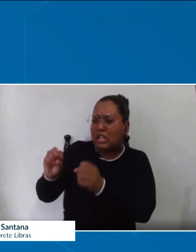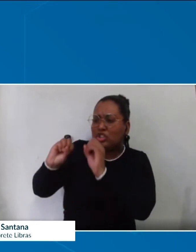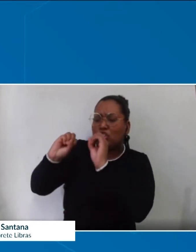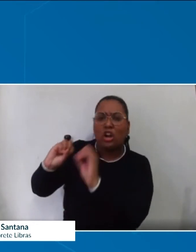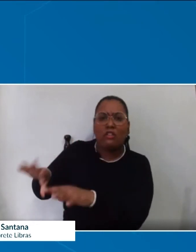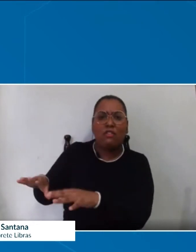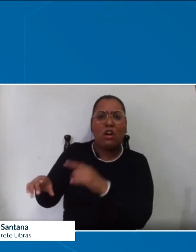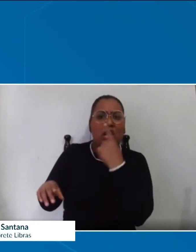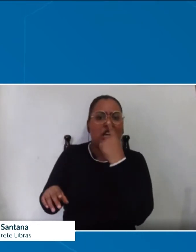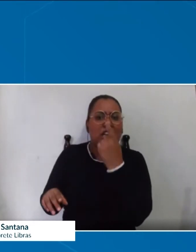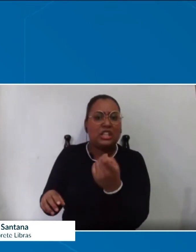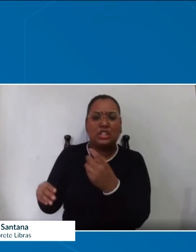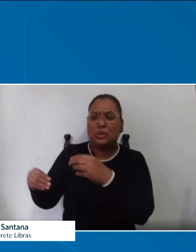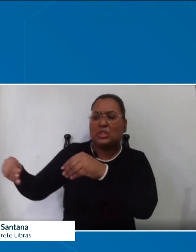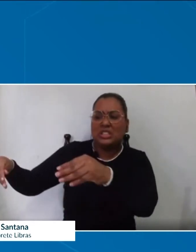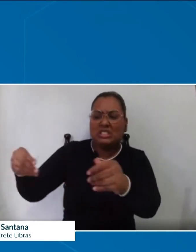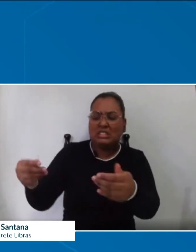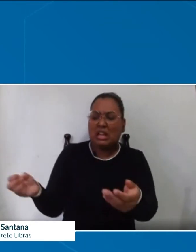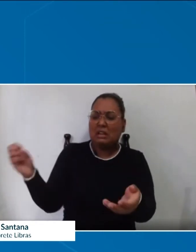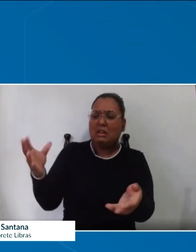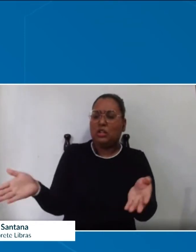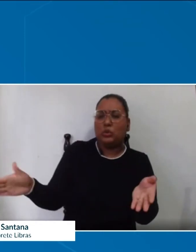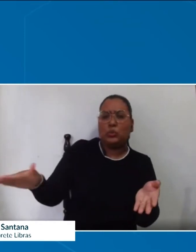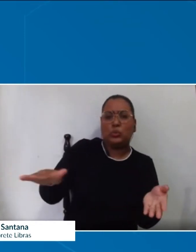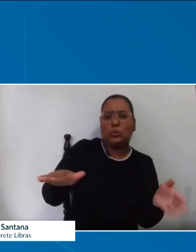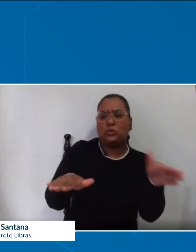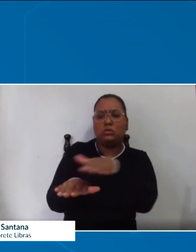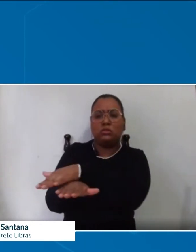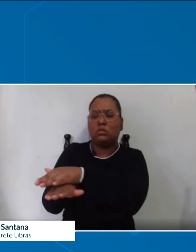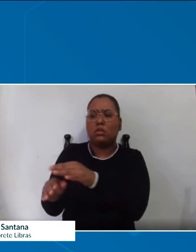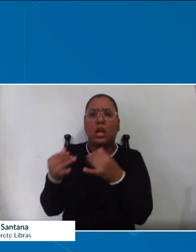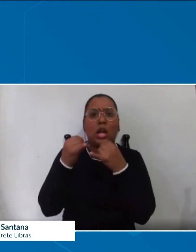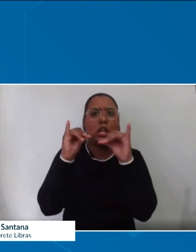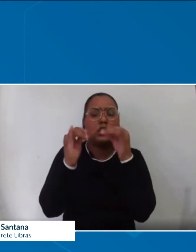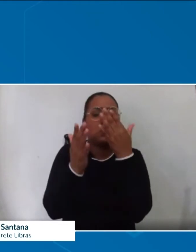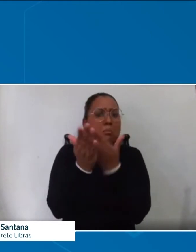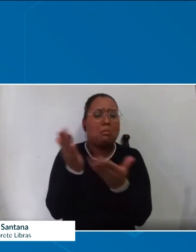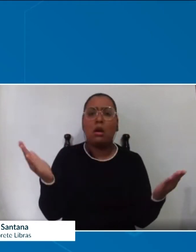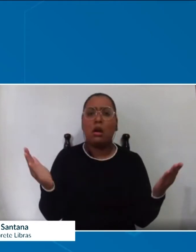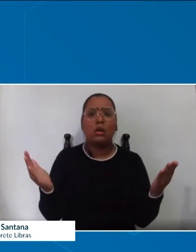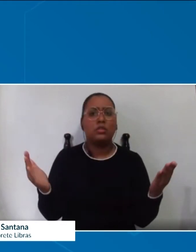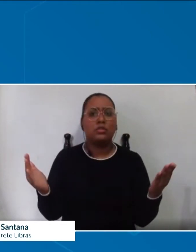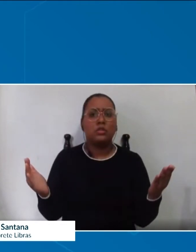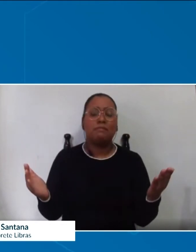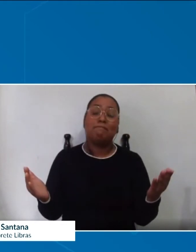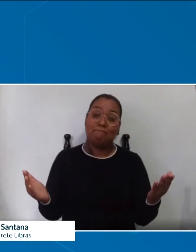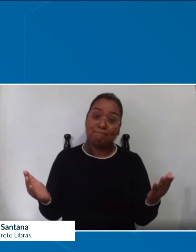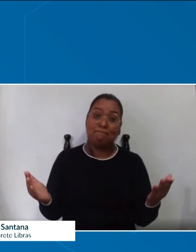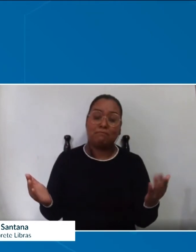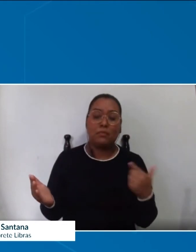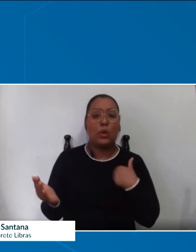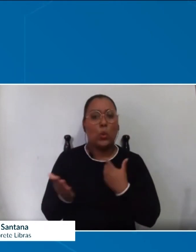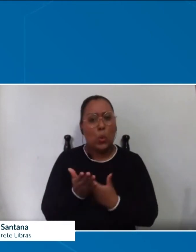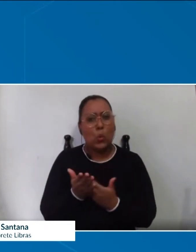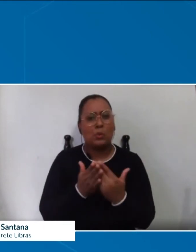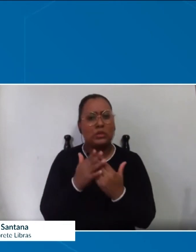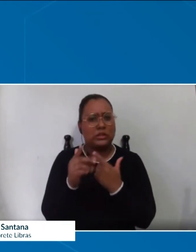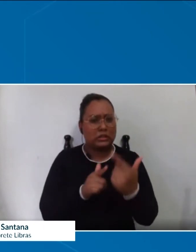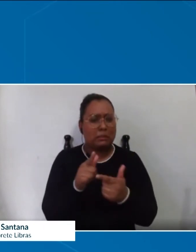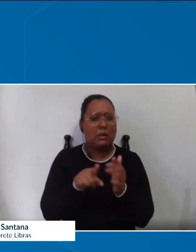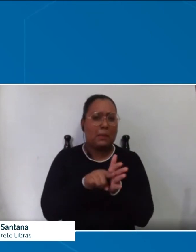em lixões e aterros, o que é um desperdício de energia. Então, eu comecei a trabalhar com